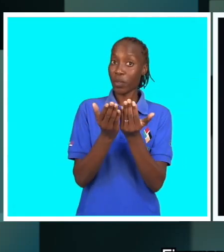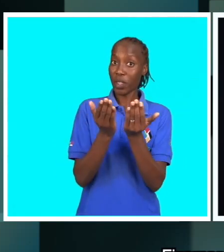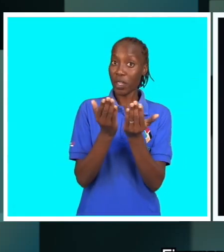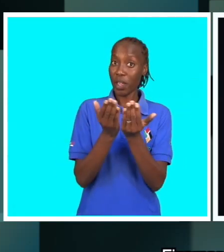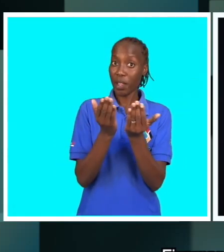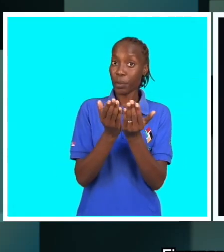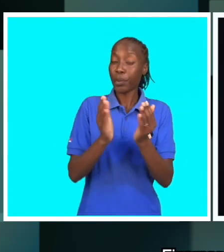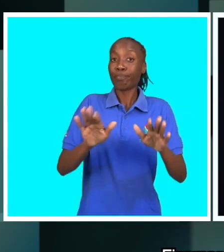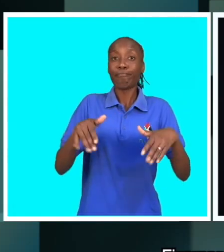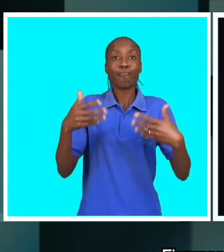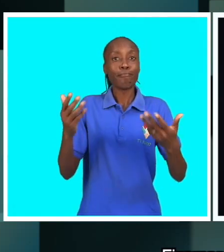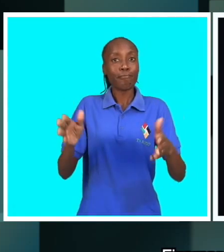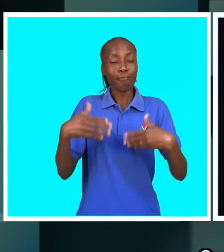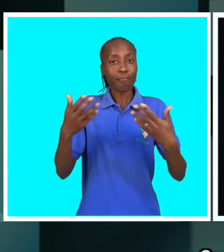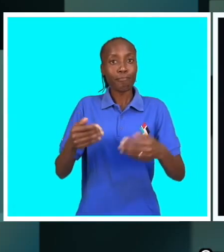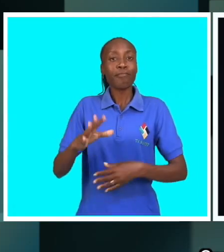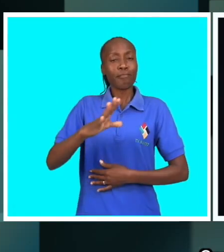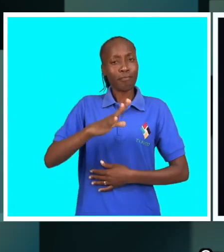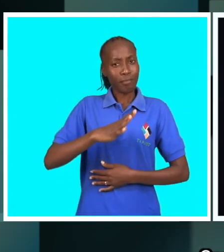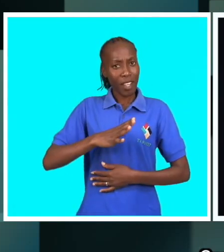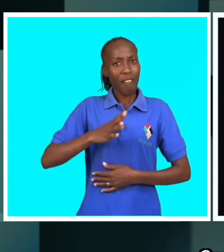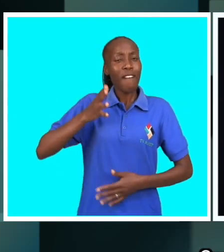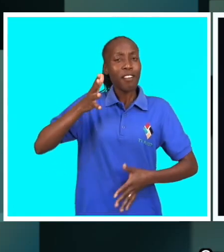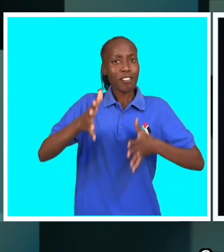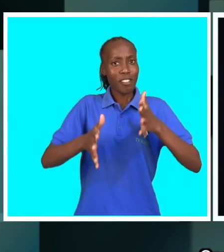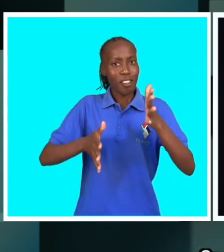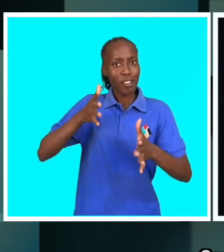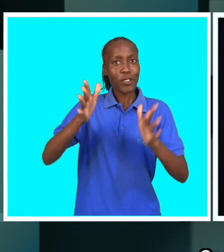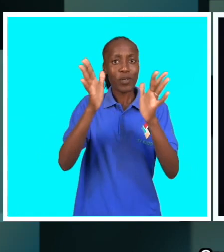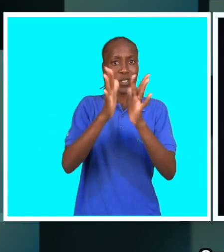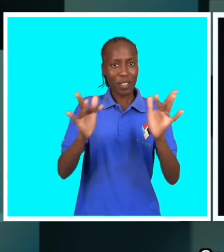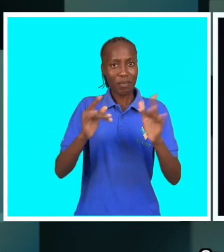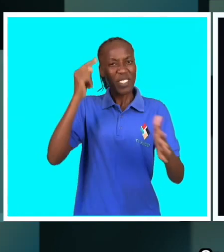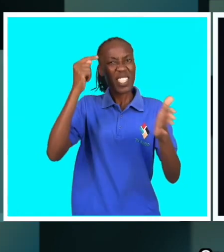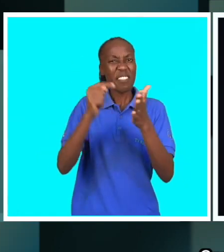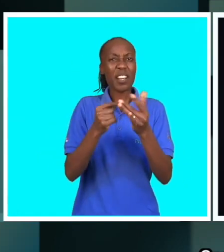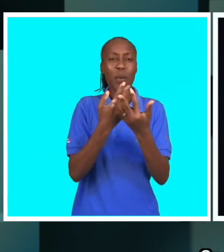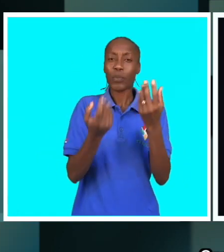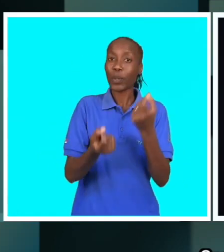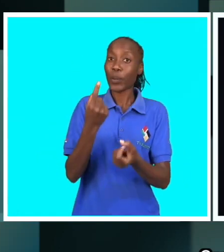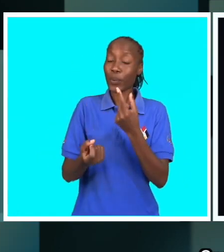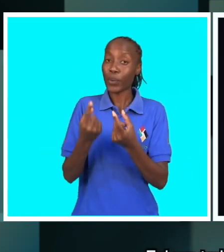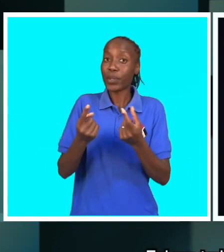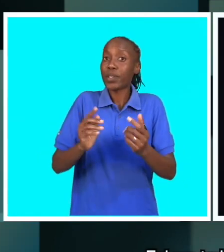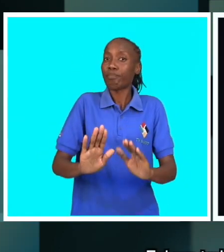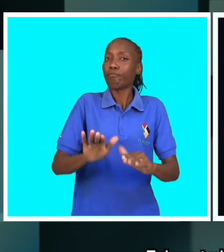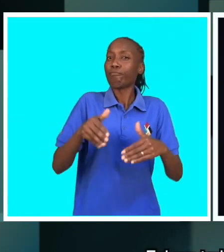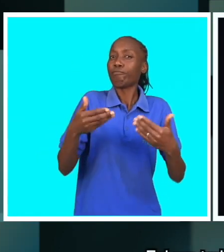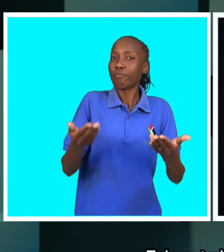falar, mas um simples gesto, já estamos a dizer muita coisa.